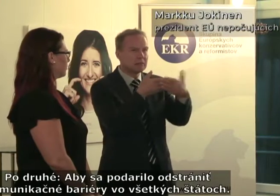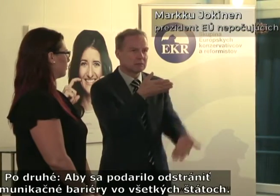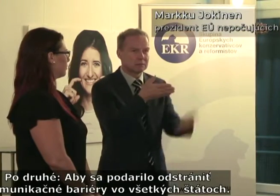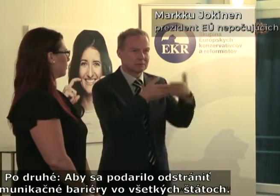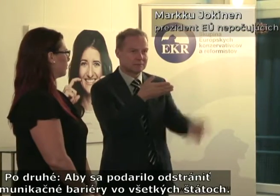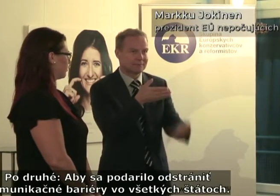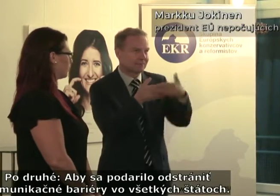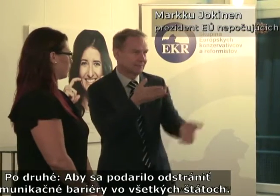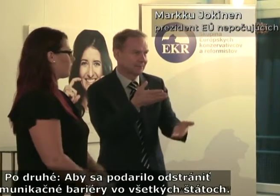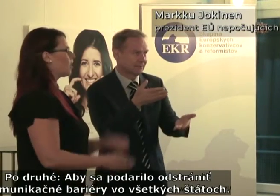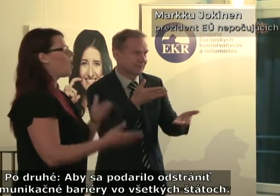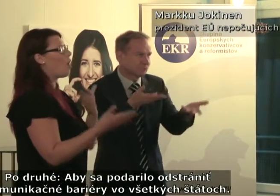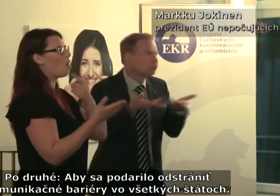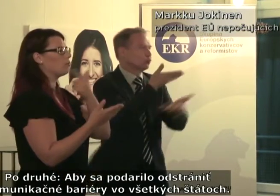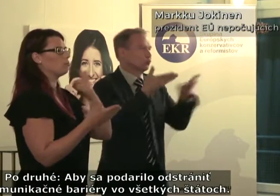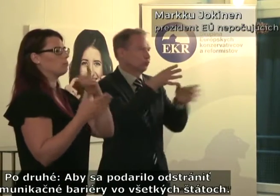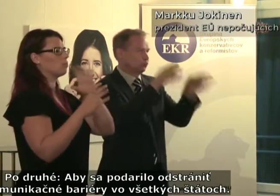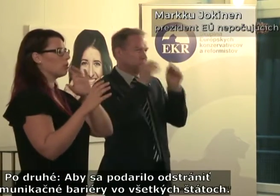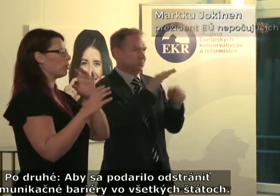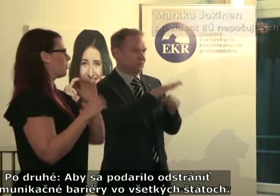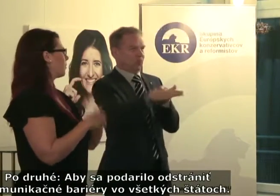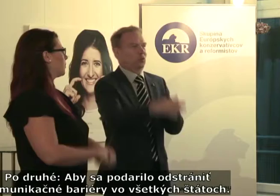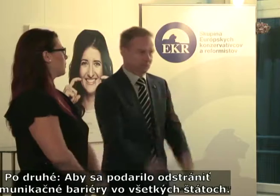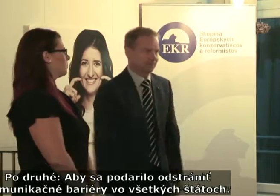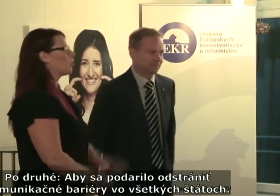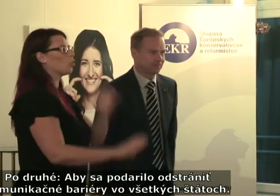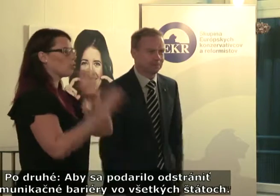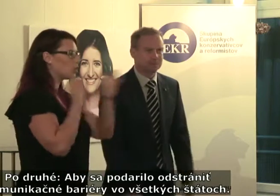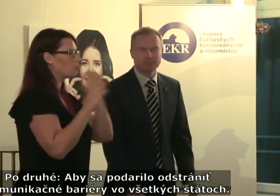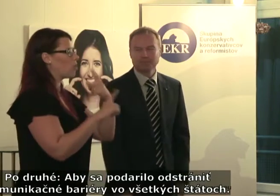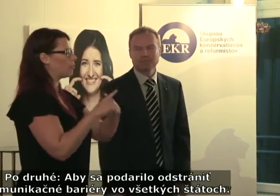podarilo odstrániť komunikačné bariéry vo všetkých štátoch.